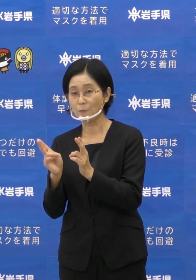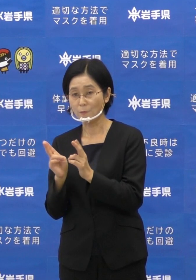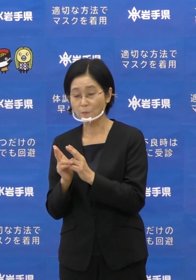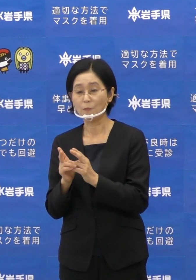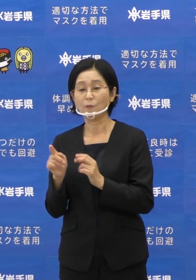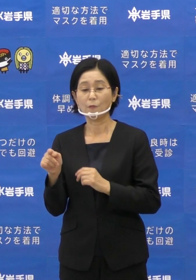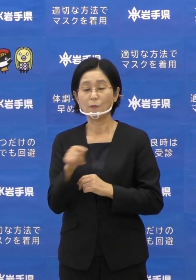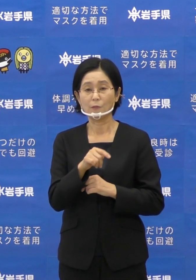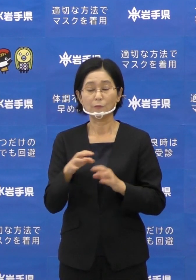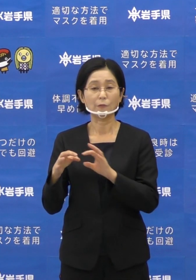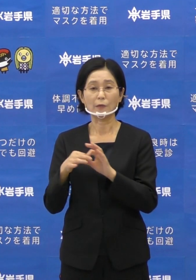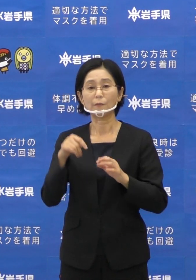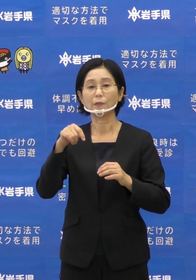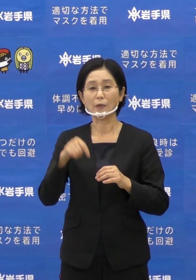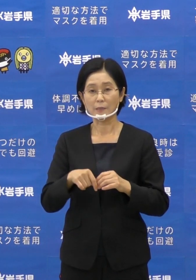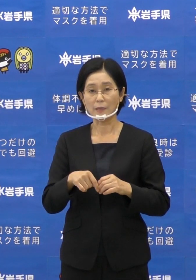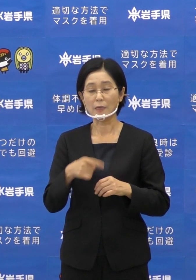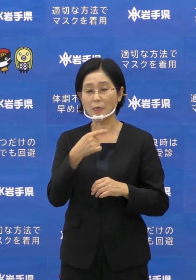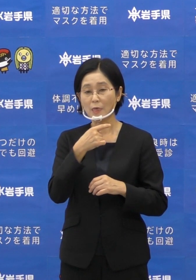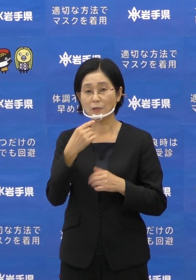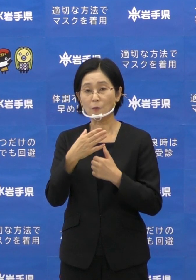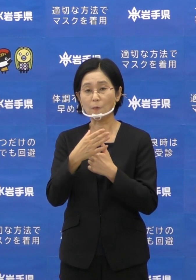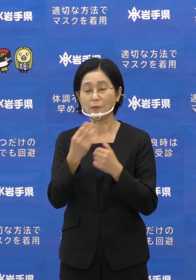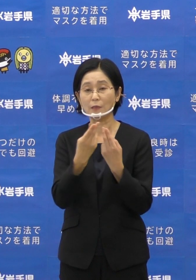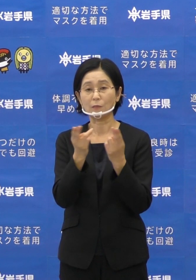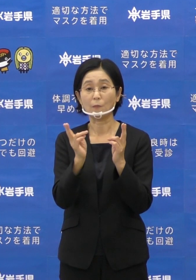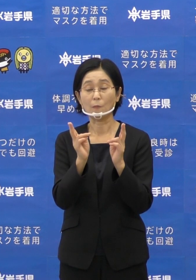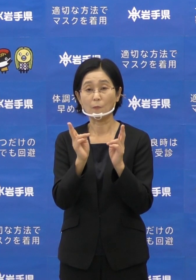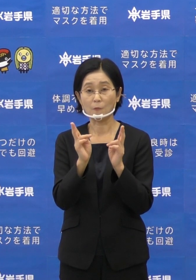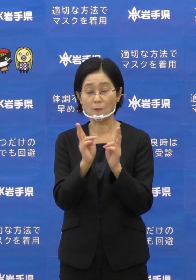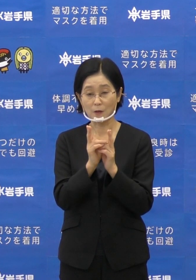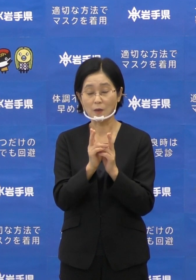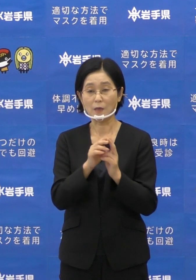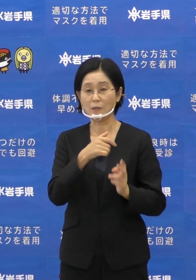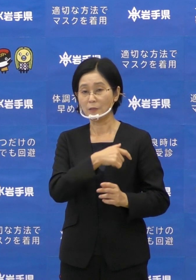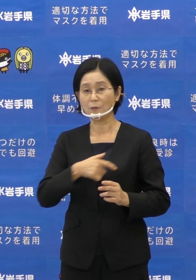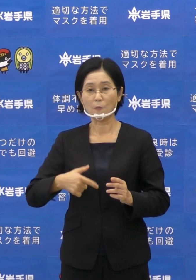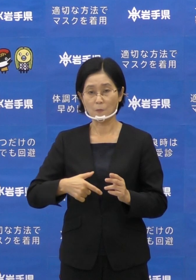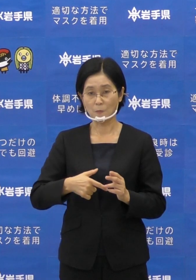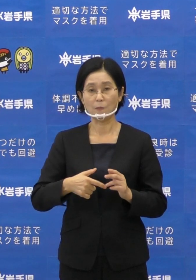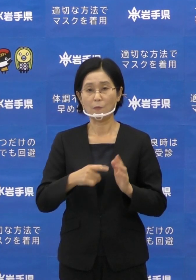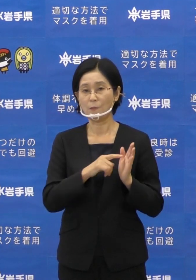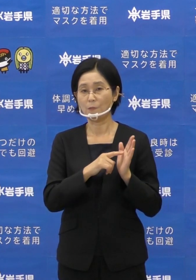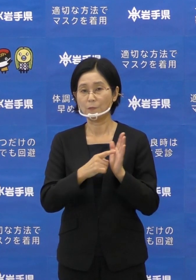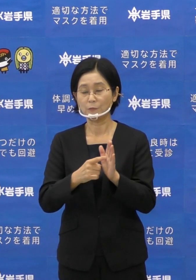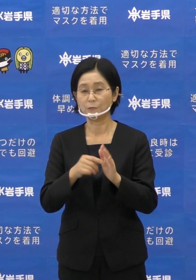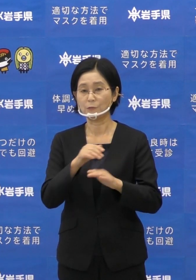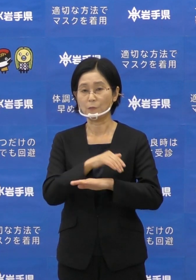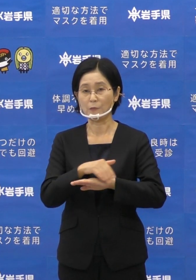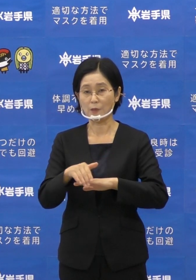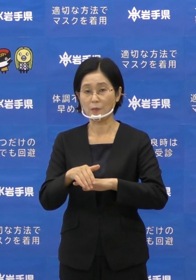こう出そうとしているという中で、こう佐野氏はそういった